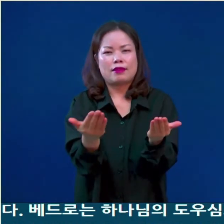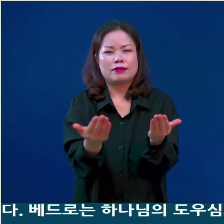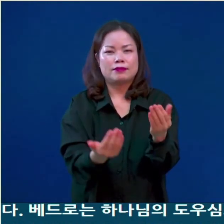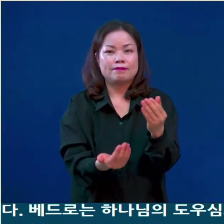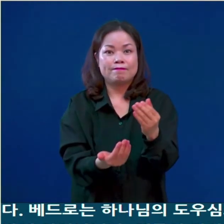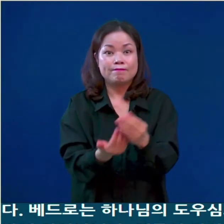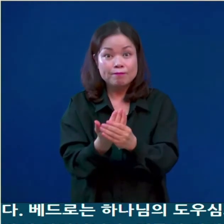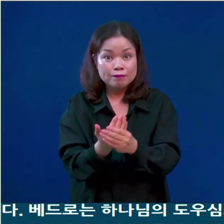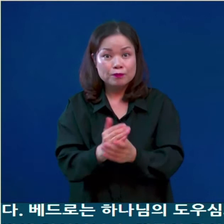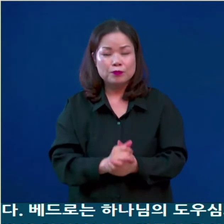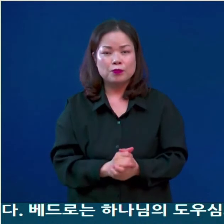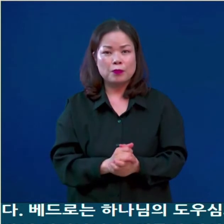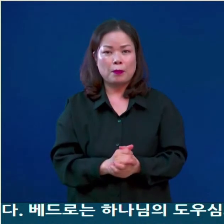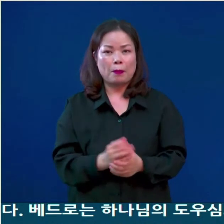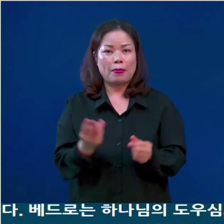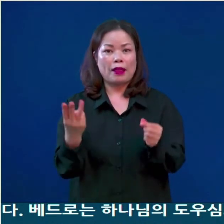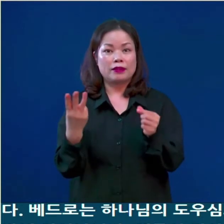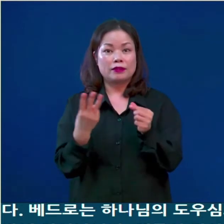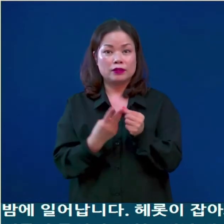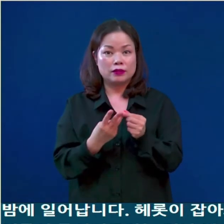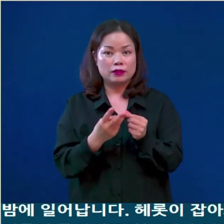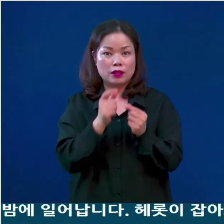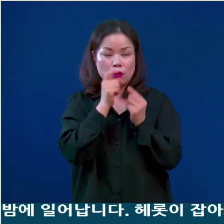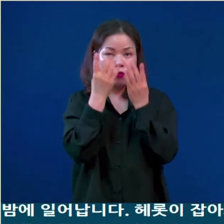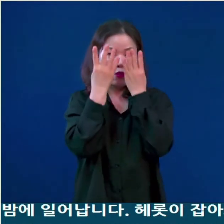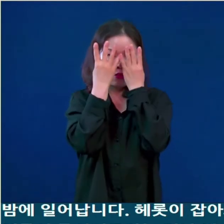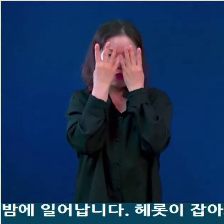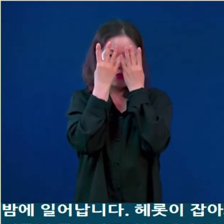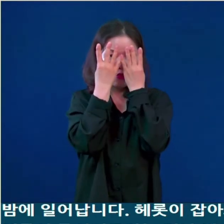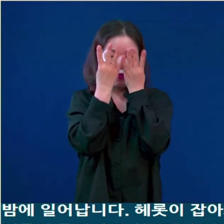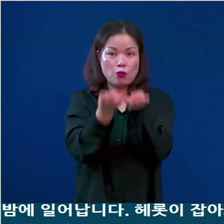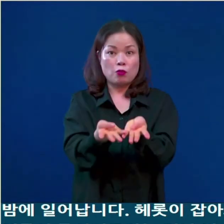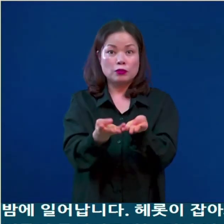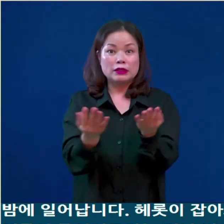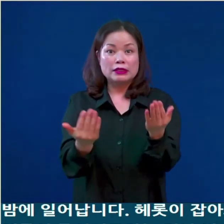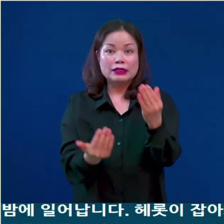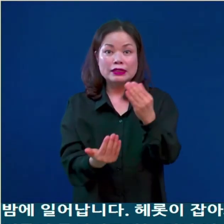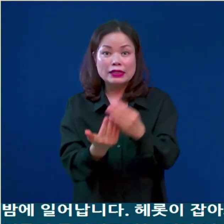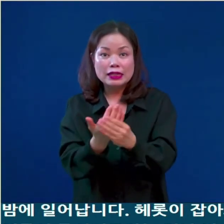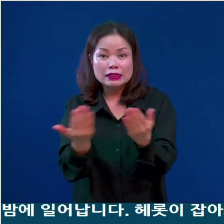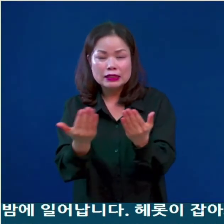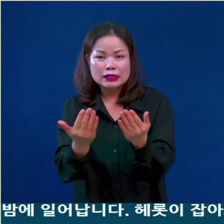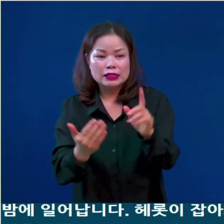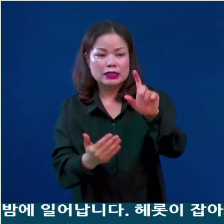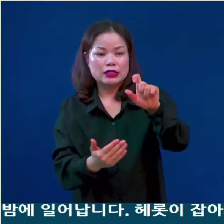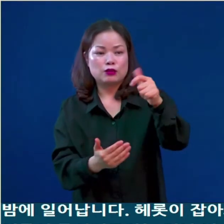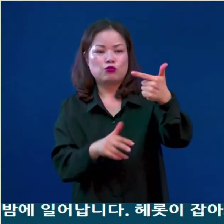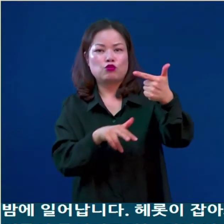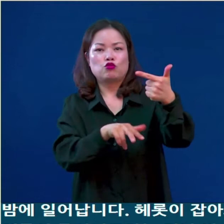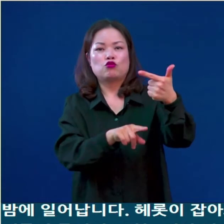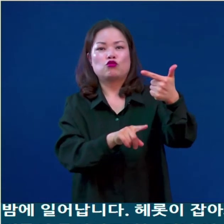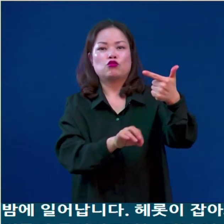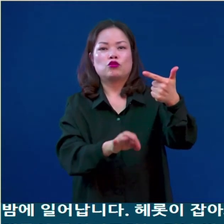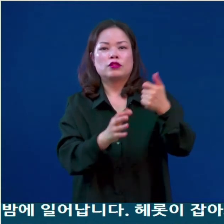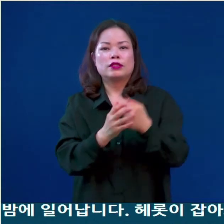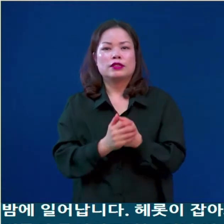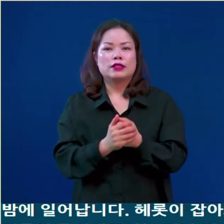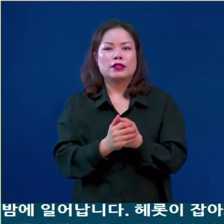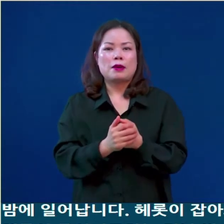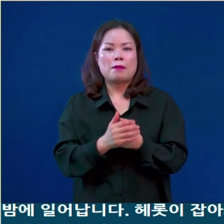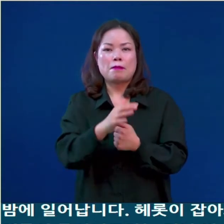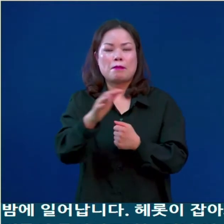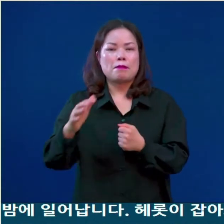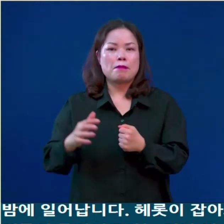벌어집니다. 자, 세 번째 옥문이 열리는 사건 16장에 기록되어져 있습니다. 바울과